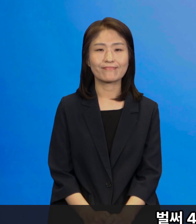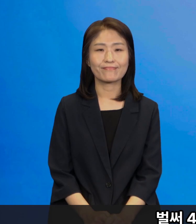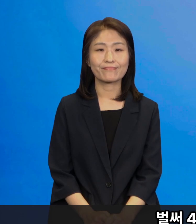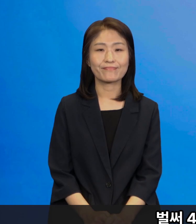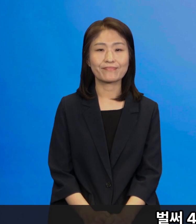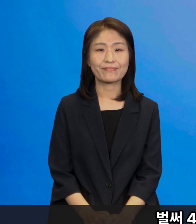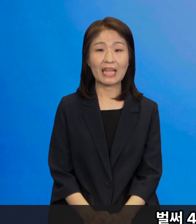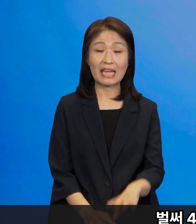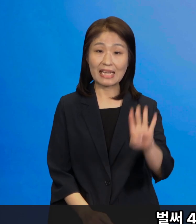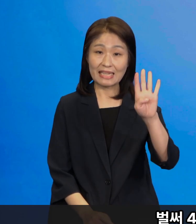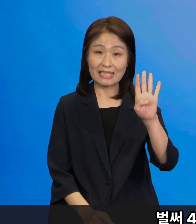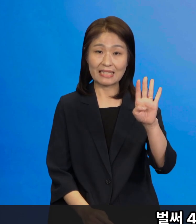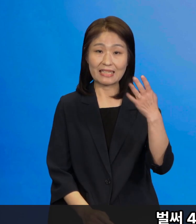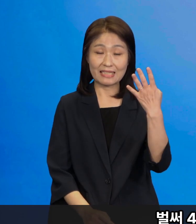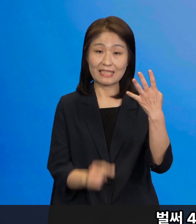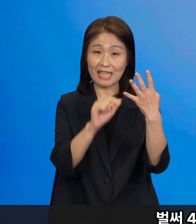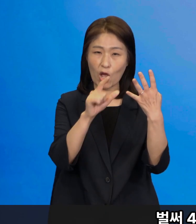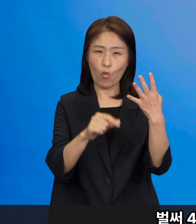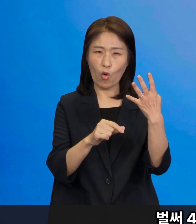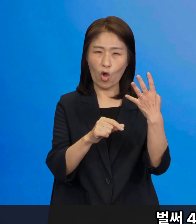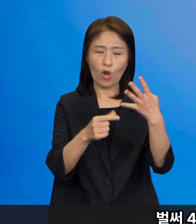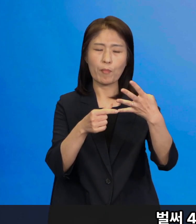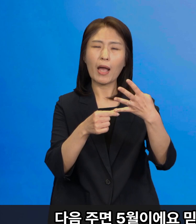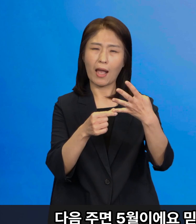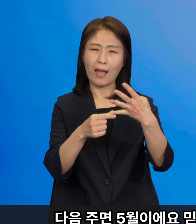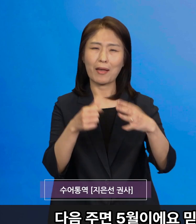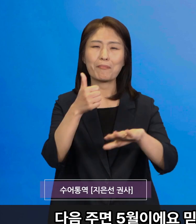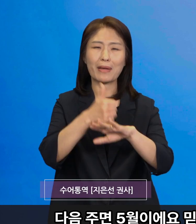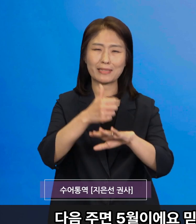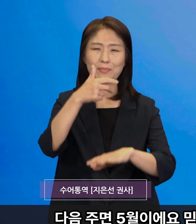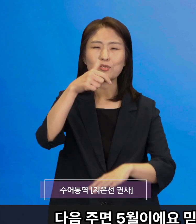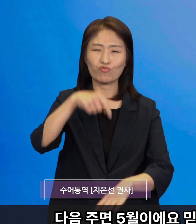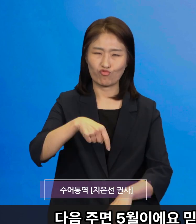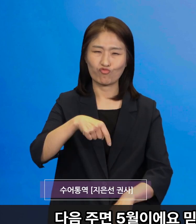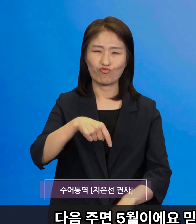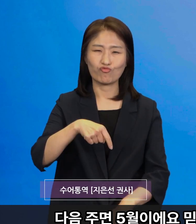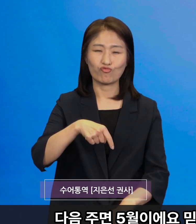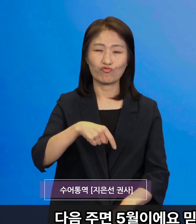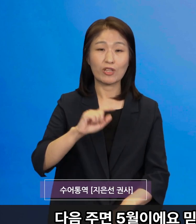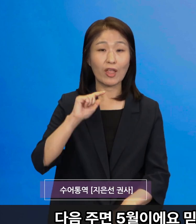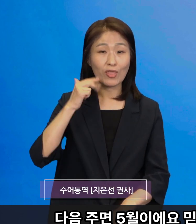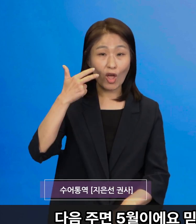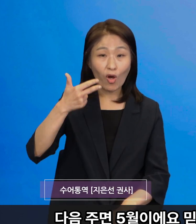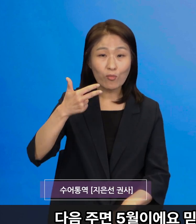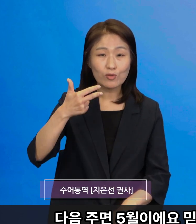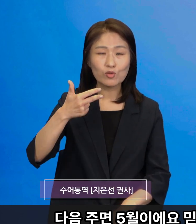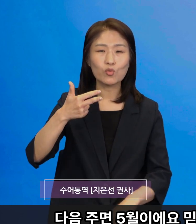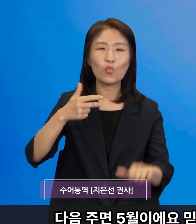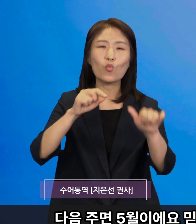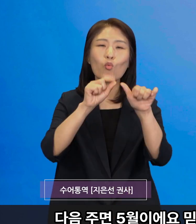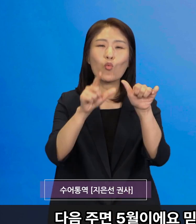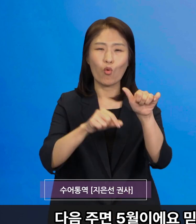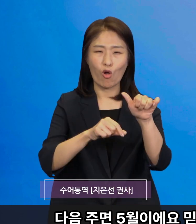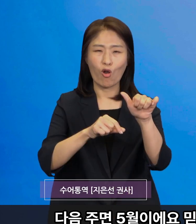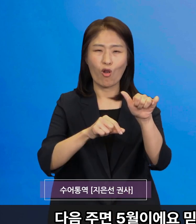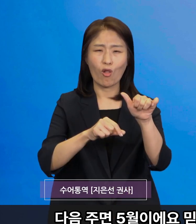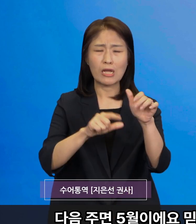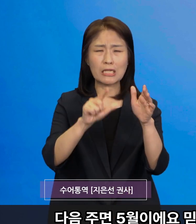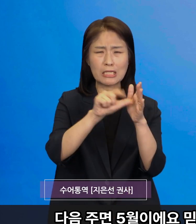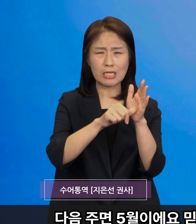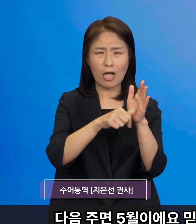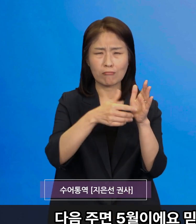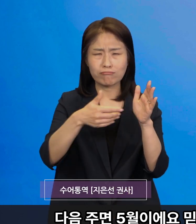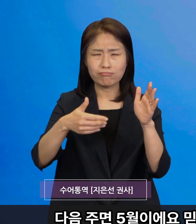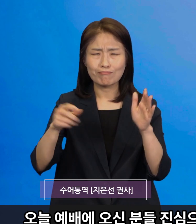네, 벌써 4월 마지막 주입니다. 다음 주면 5월이에요. 믿어지십니까? 시간이 굉장히